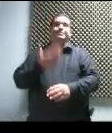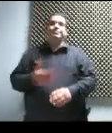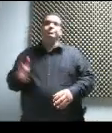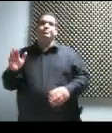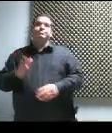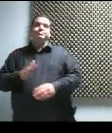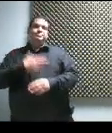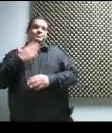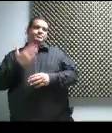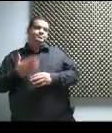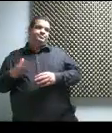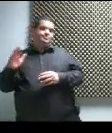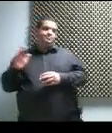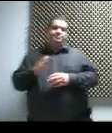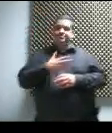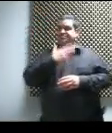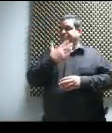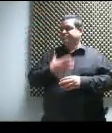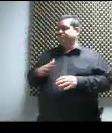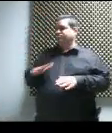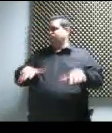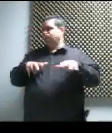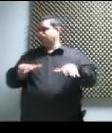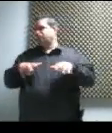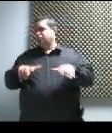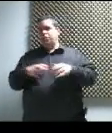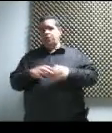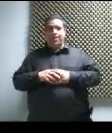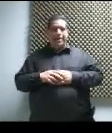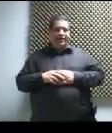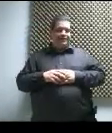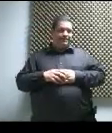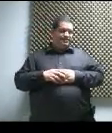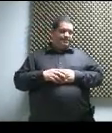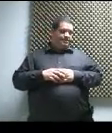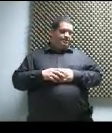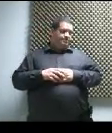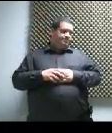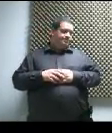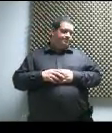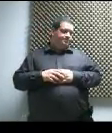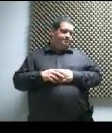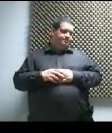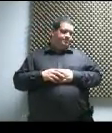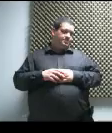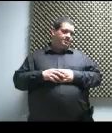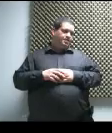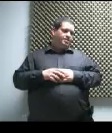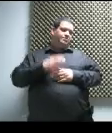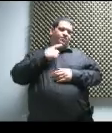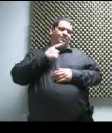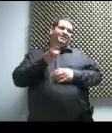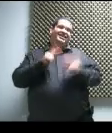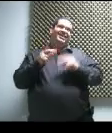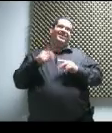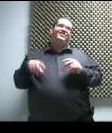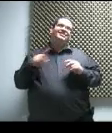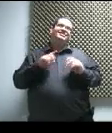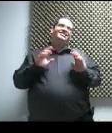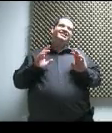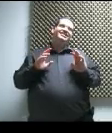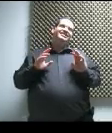Bueno, pues eso es lo que vamos a hablar ahora. ShakeOut. ¿Qué es eso? Son interesantes. Cuéntame. Porque yo sé lo que es, pero tú le vas a decir al Y no es un baile